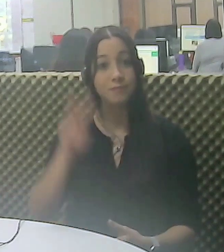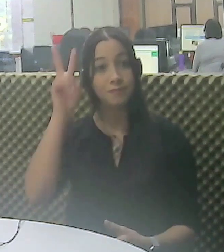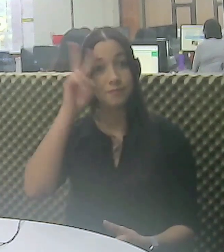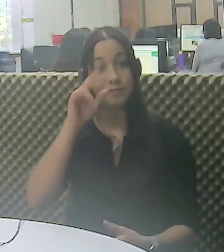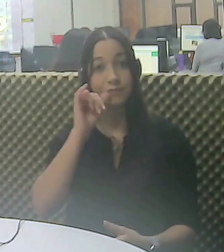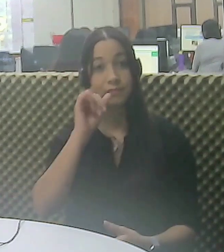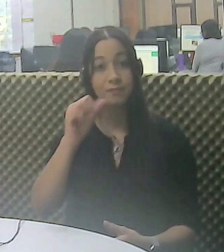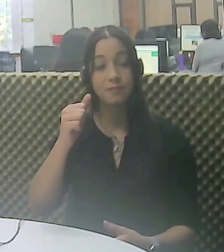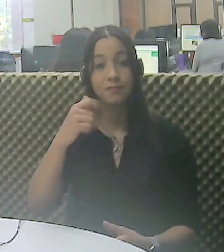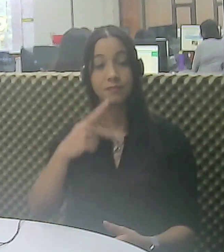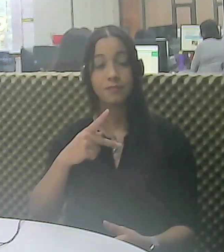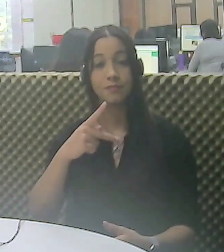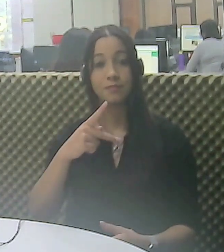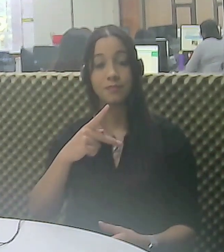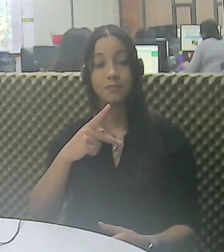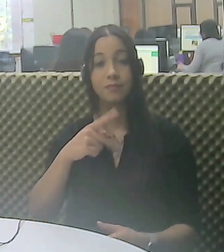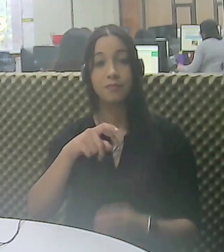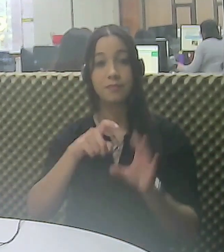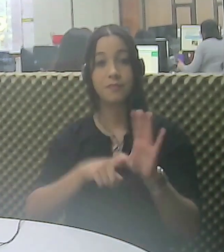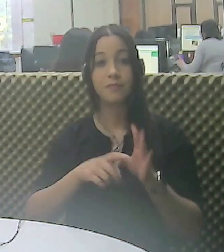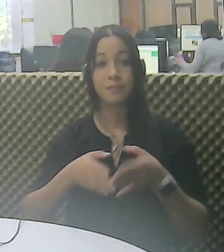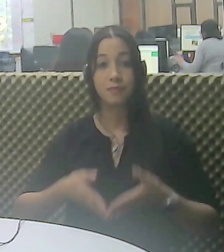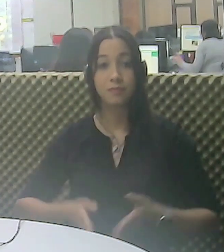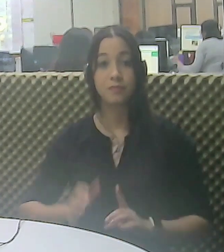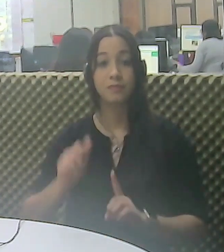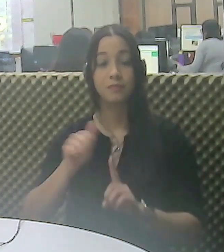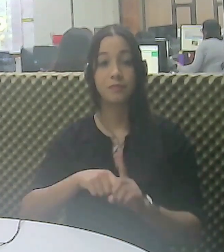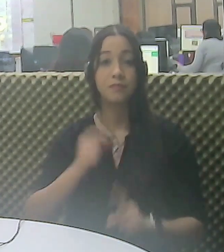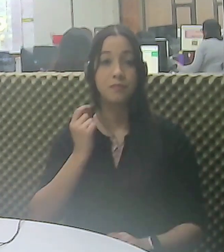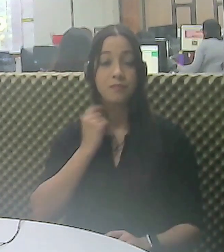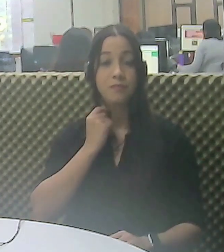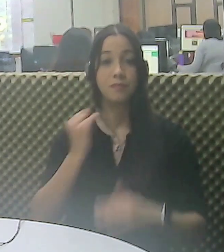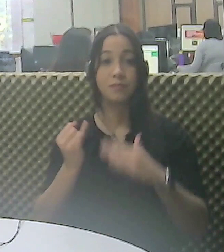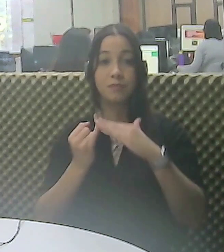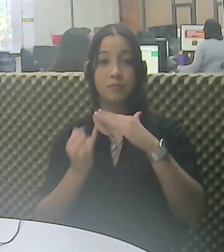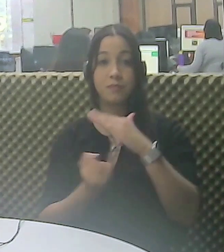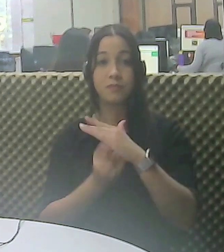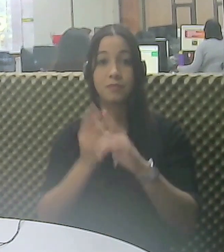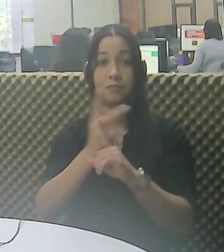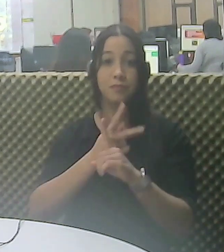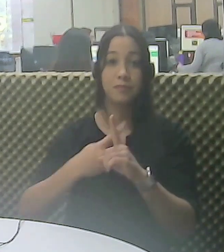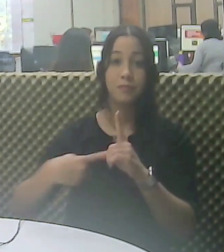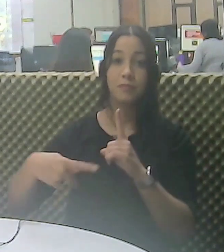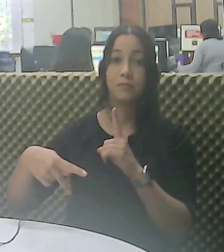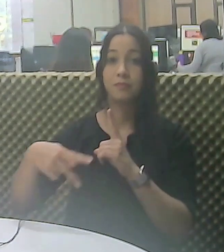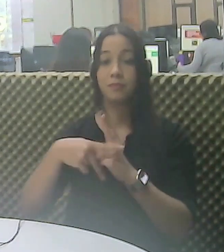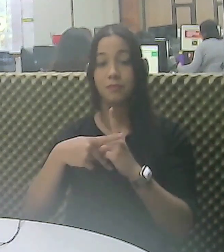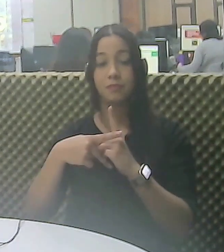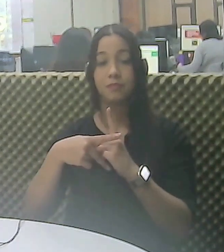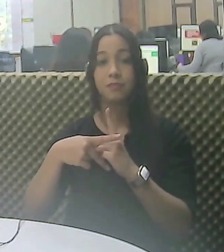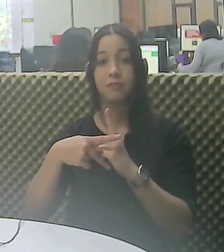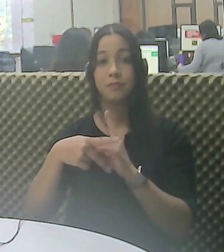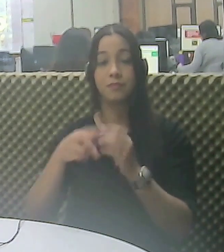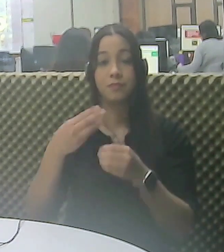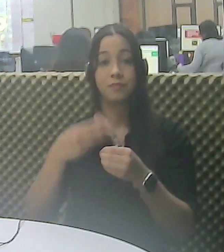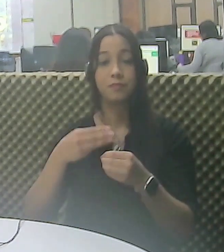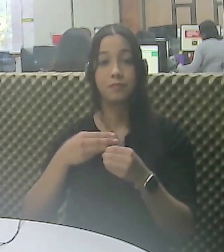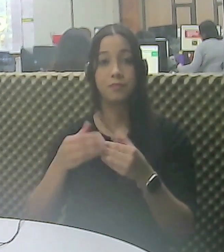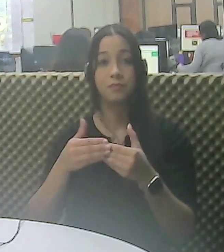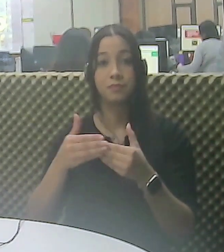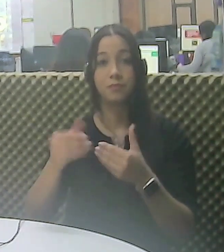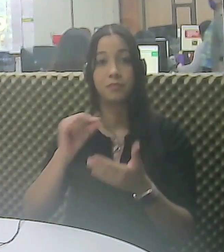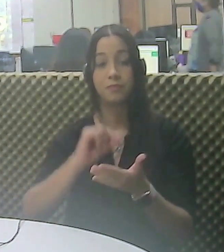para aposentados e pensionistas nascidos em maio. O Instituto Previdenciário dos Servidores Municipais e Premo começou